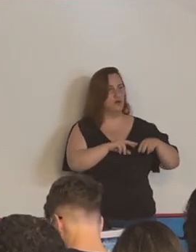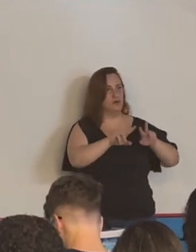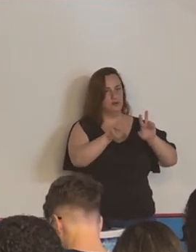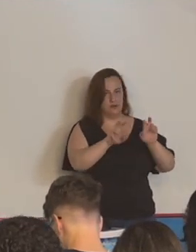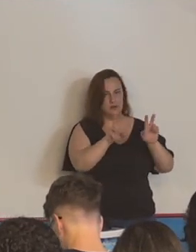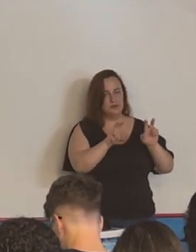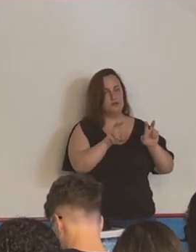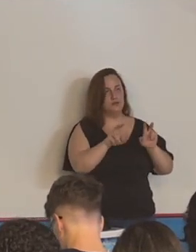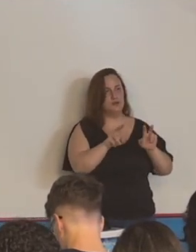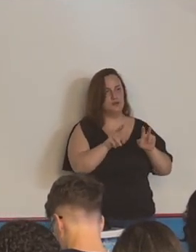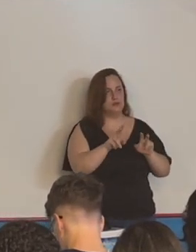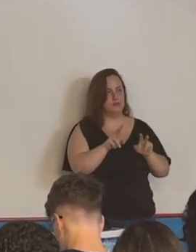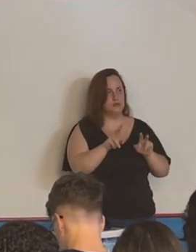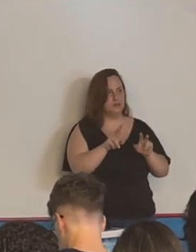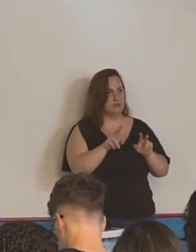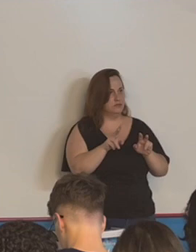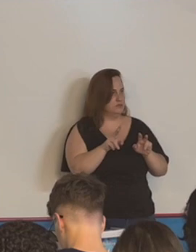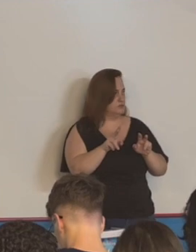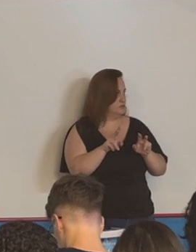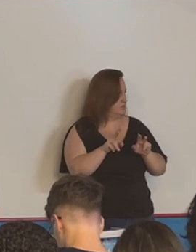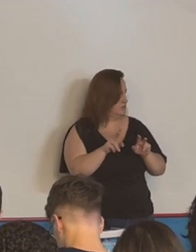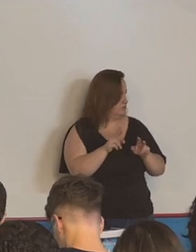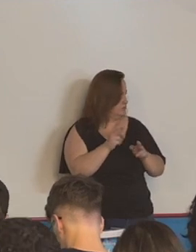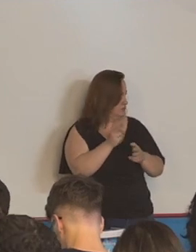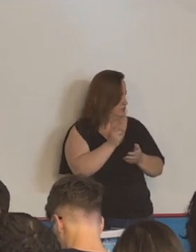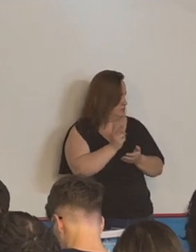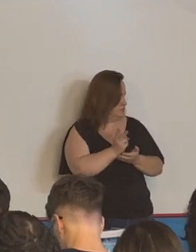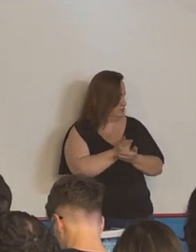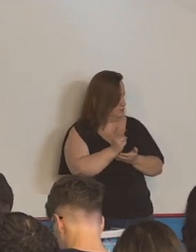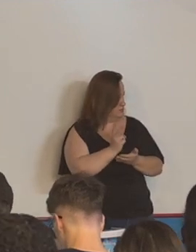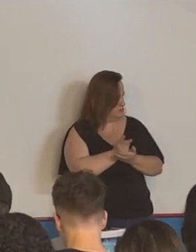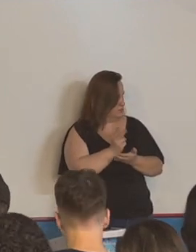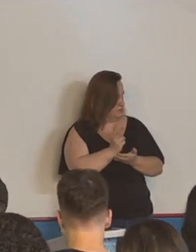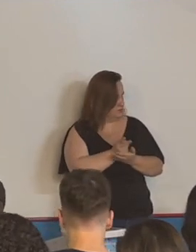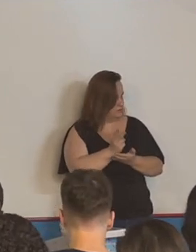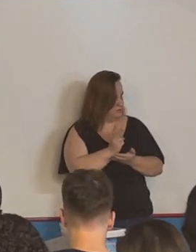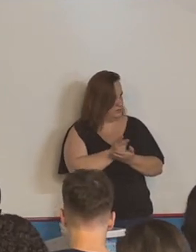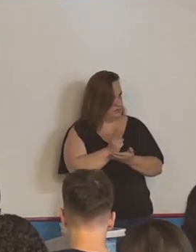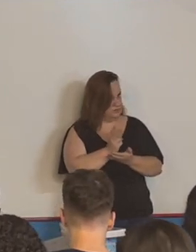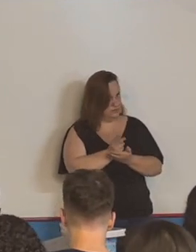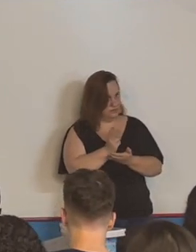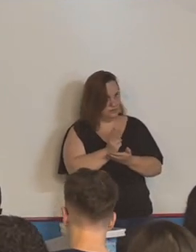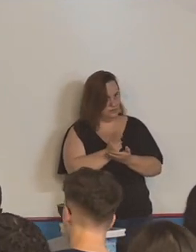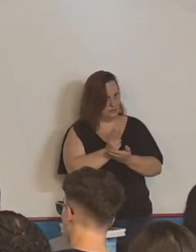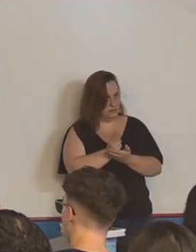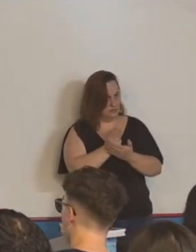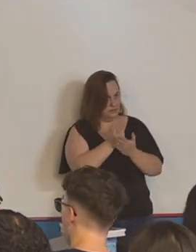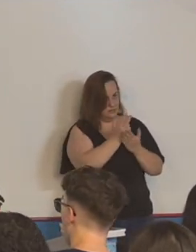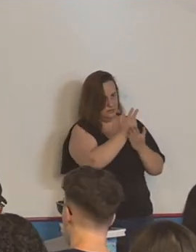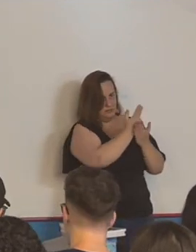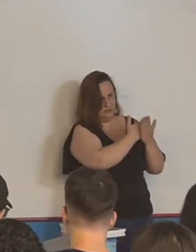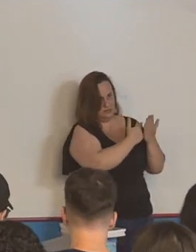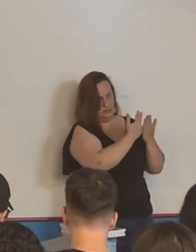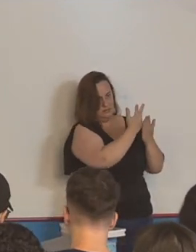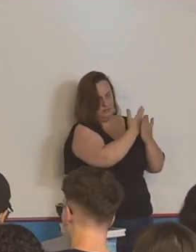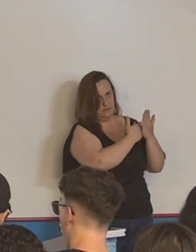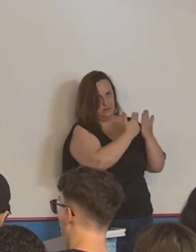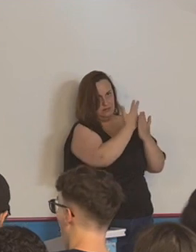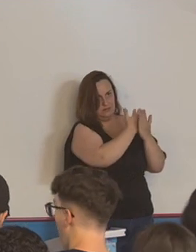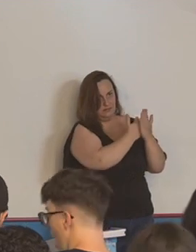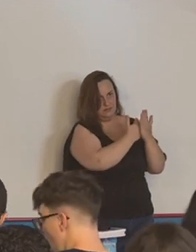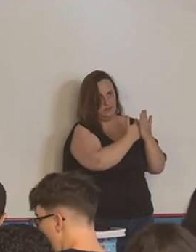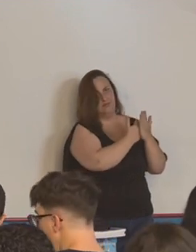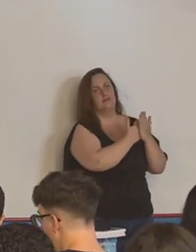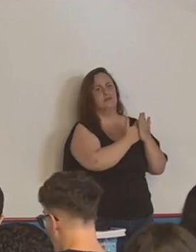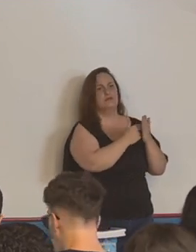instalação, até chegar nessa pintura, que é de 2015, que é a primeira pintura que eu faço um ambiente,